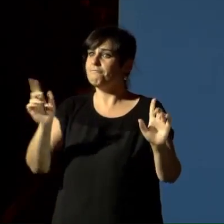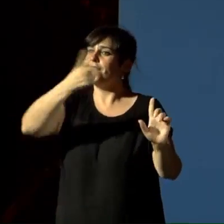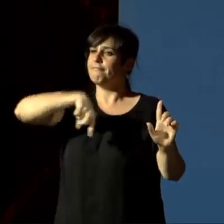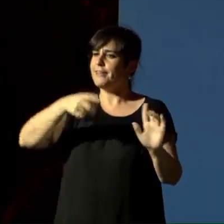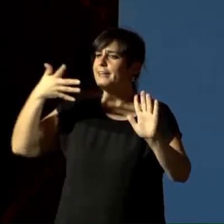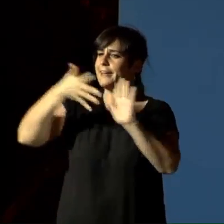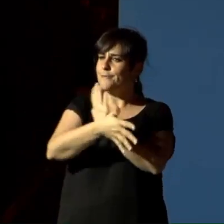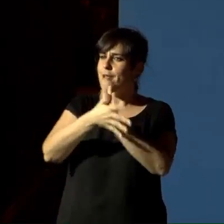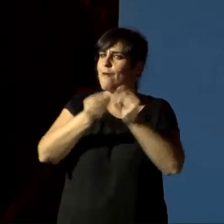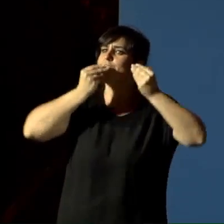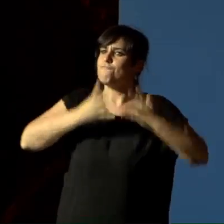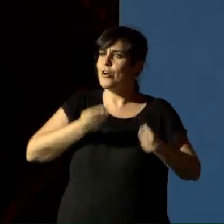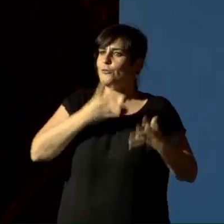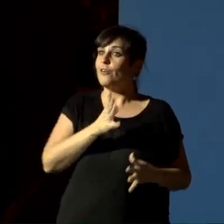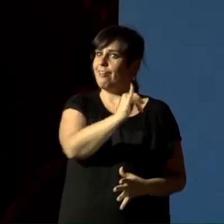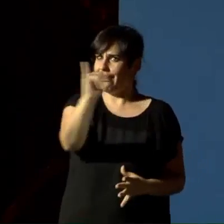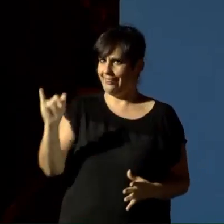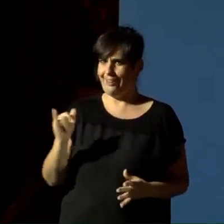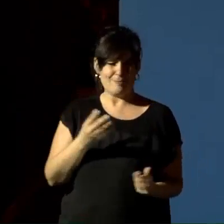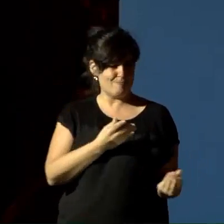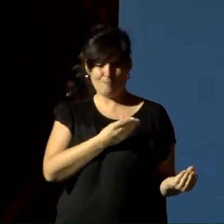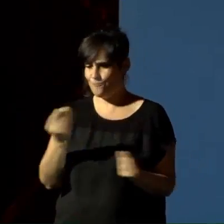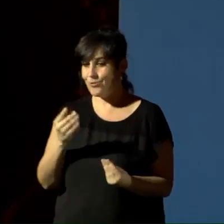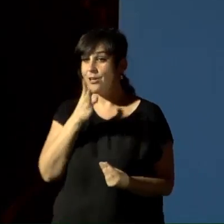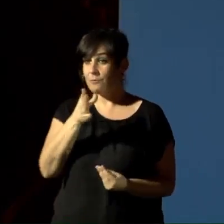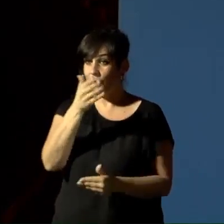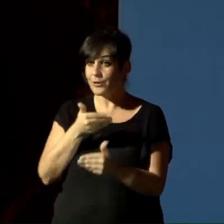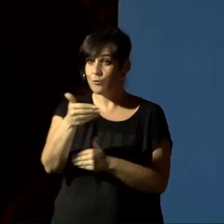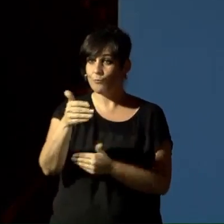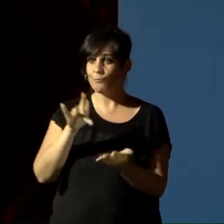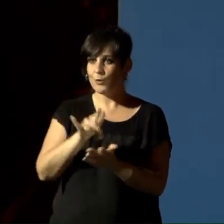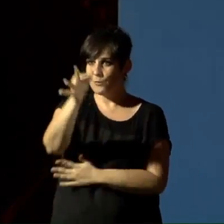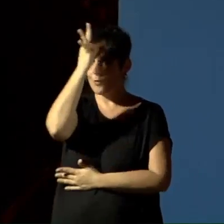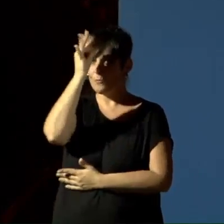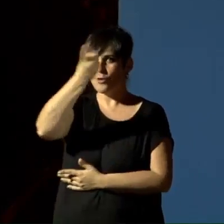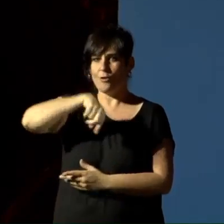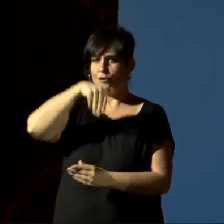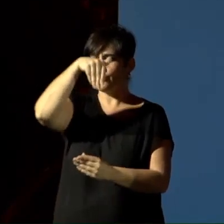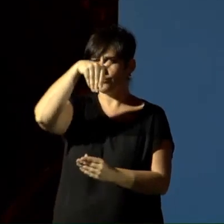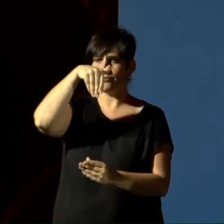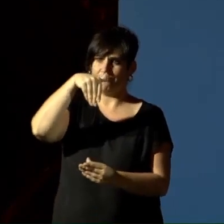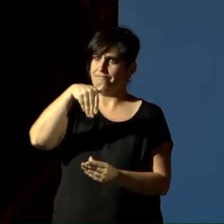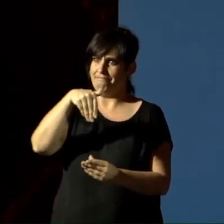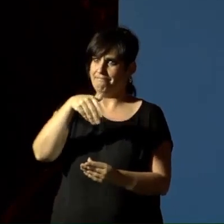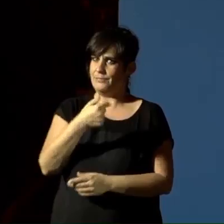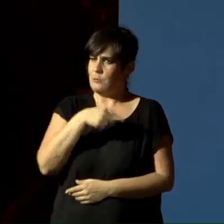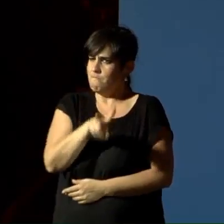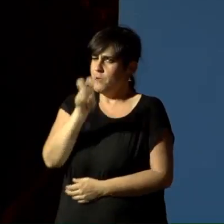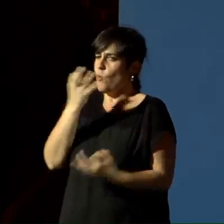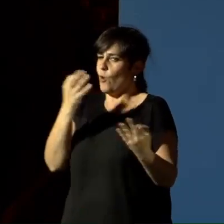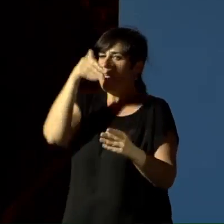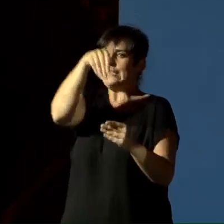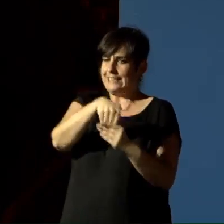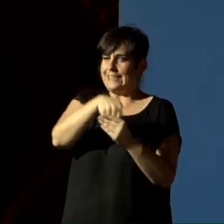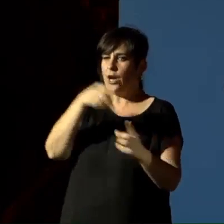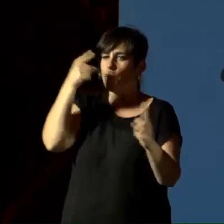tantos argumentos, eu estou segura de que o domingo vamos ter as urnas cheas de papeletas para o cambio. Así